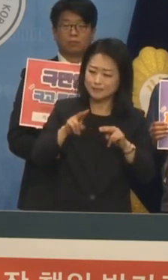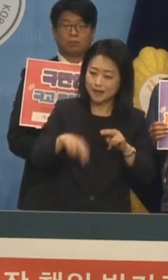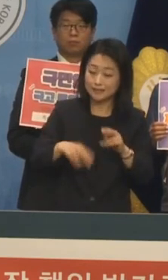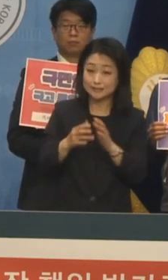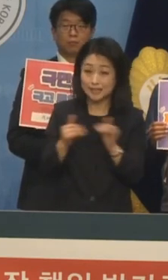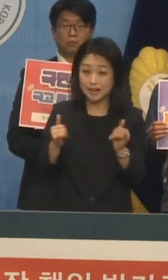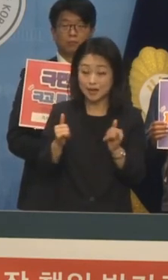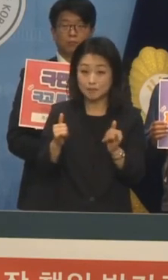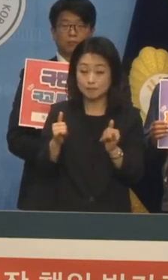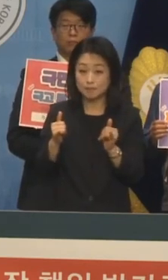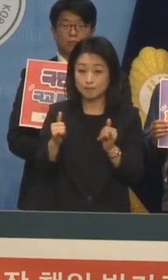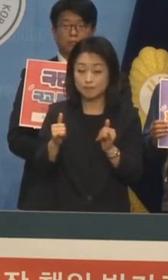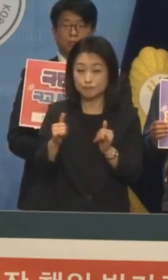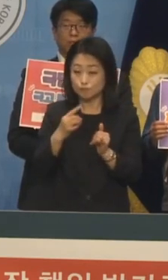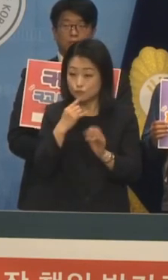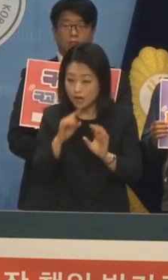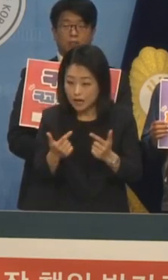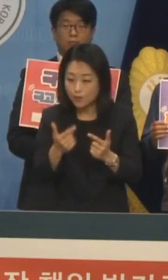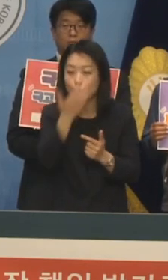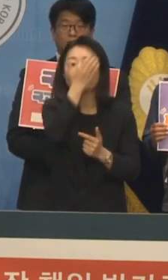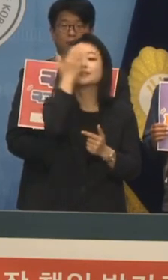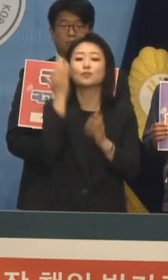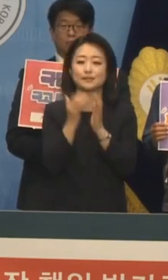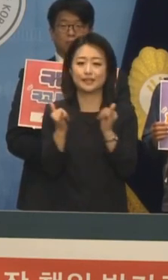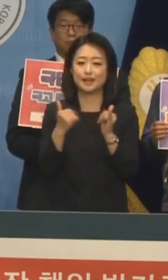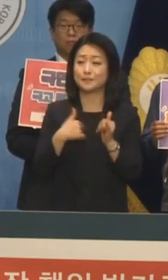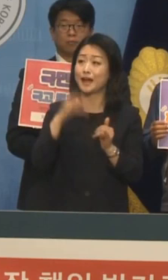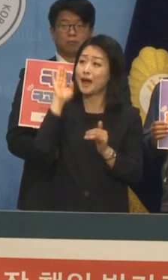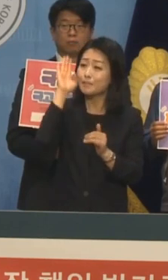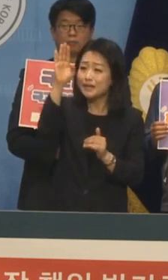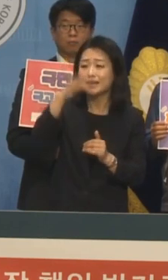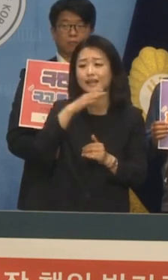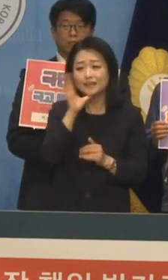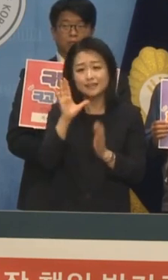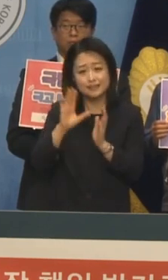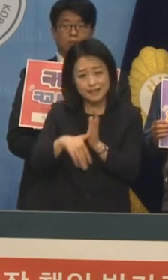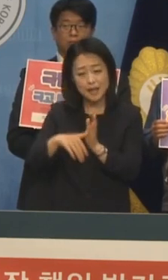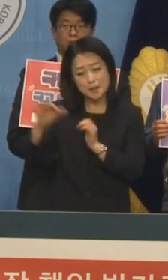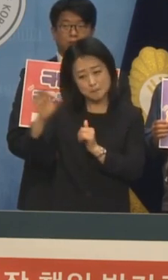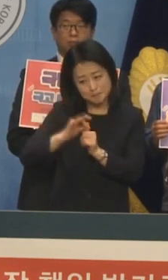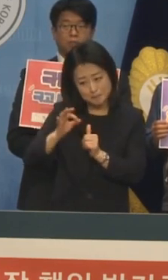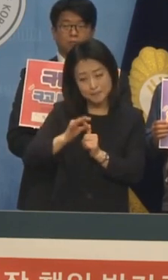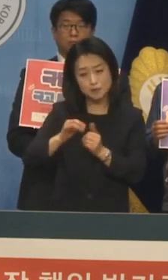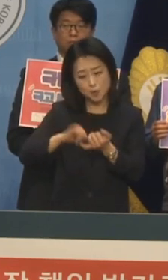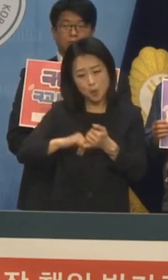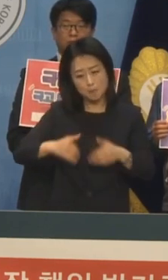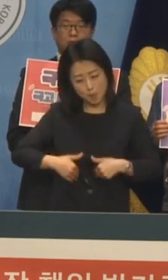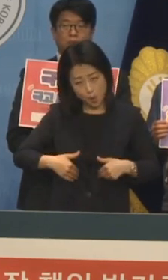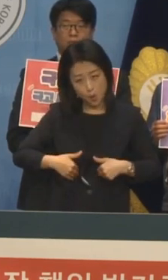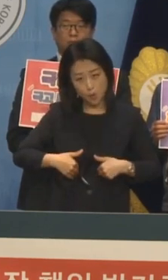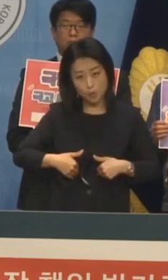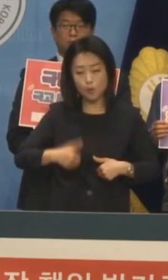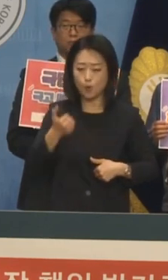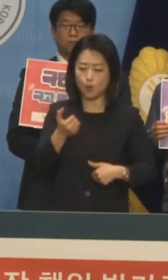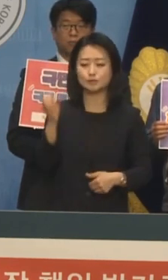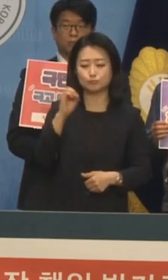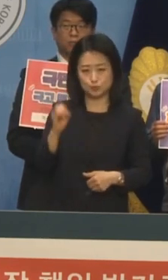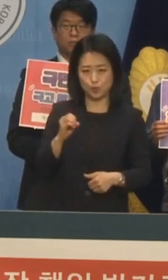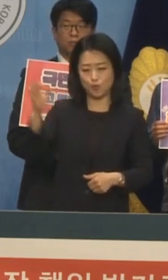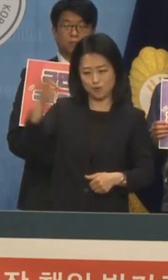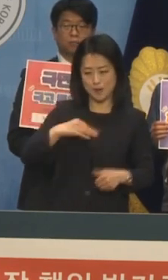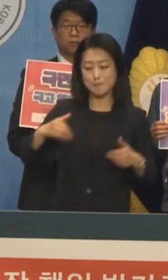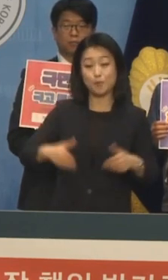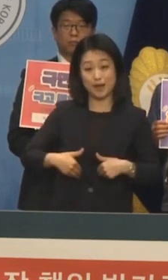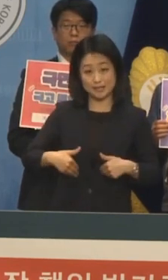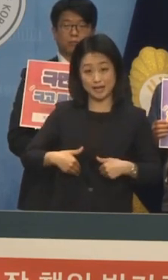바로 우리 청년 세대들이 자신들이 은퇴 후의 삶을 보장하기 위해서 필요한 최소한의 소득 보장은 50% 대출은